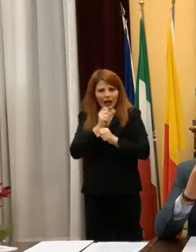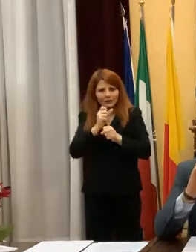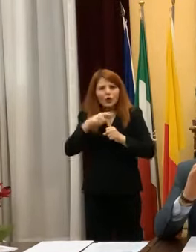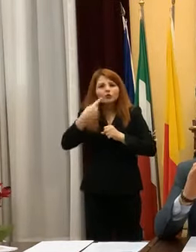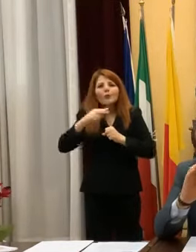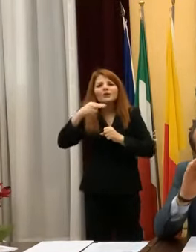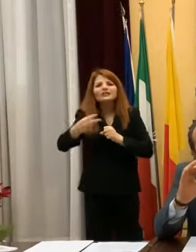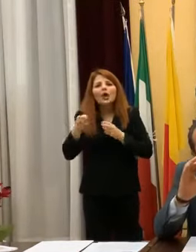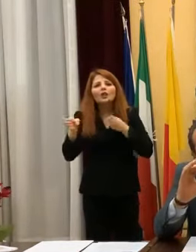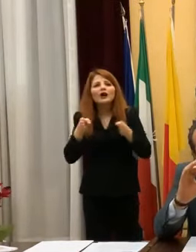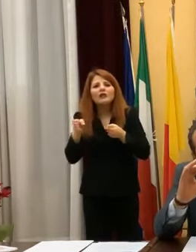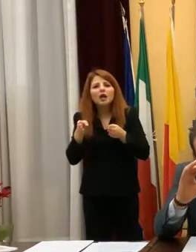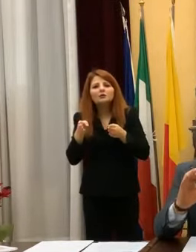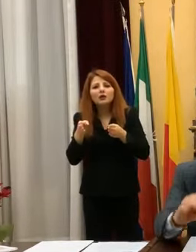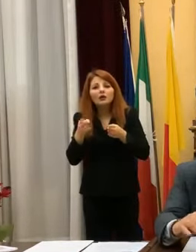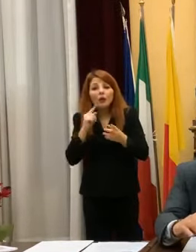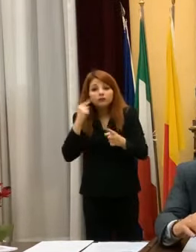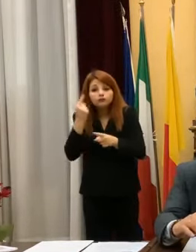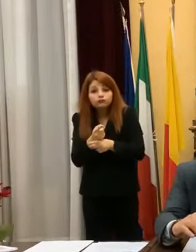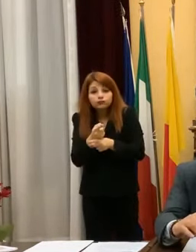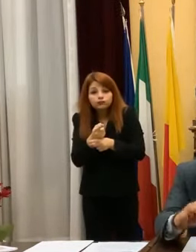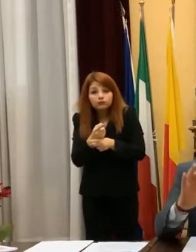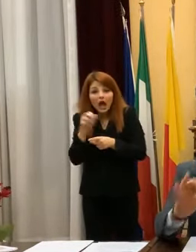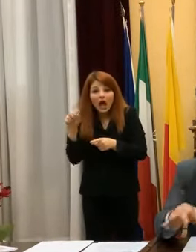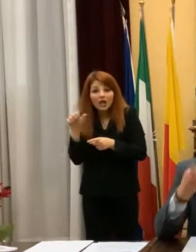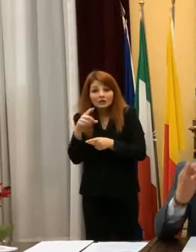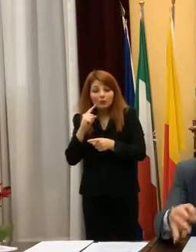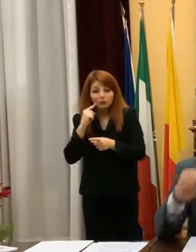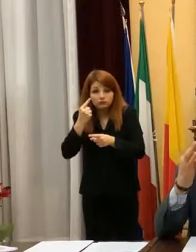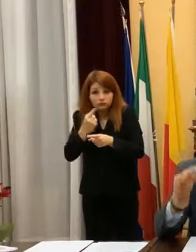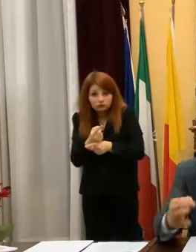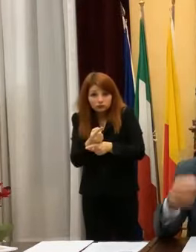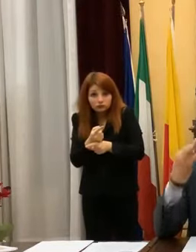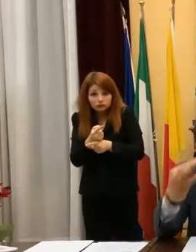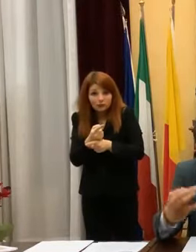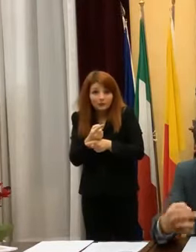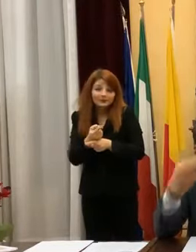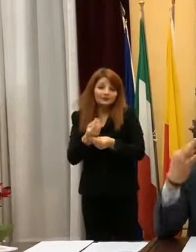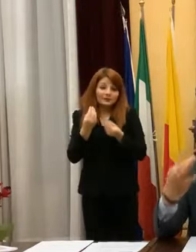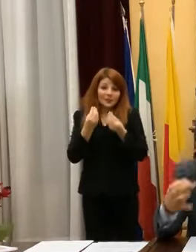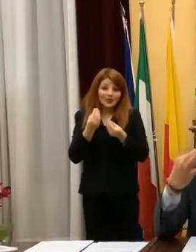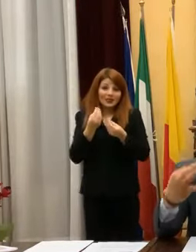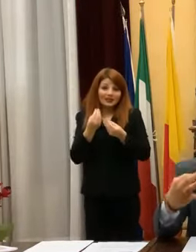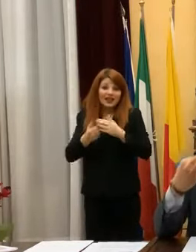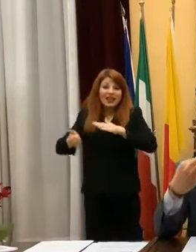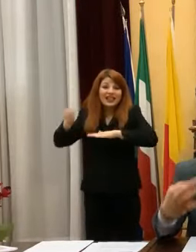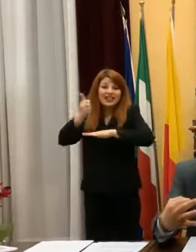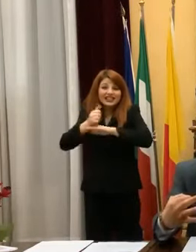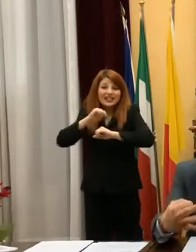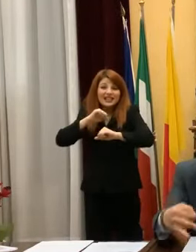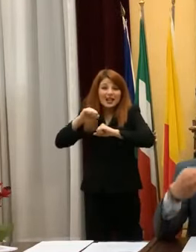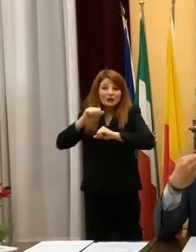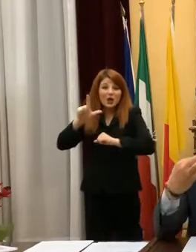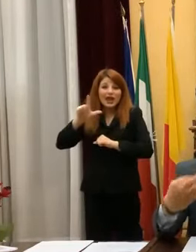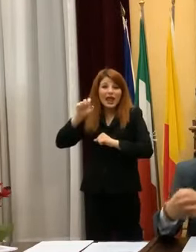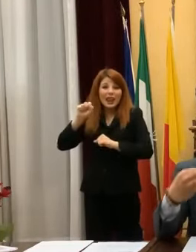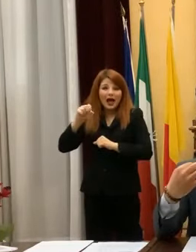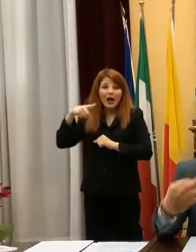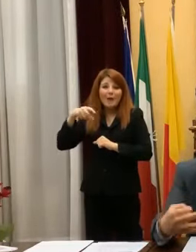L'incapacità dell'ASP di Messina, in persona del suo direttore generale La Paglia,